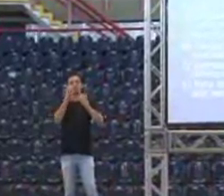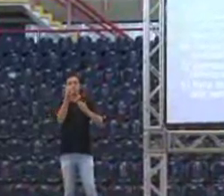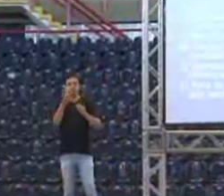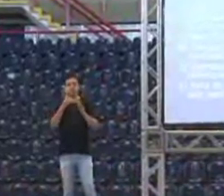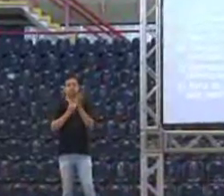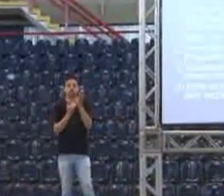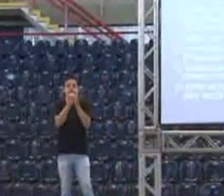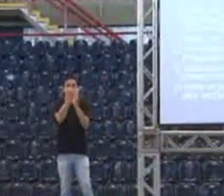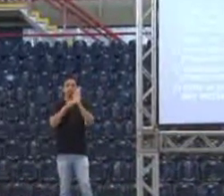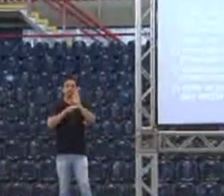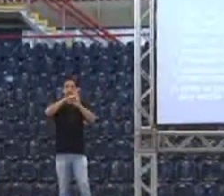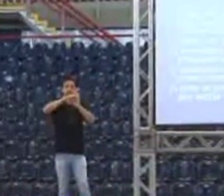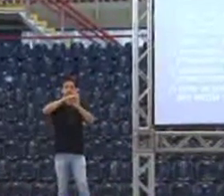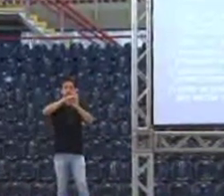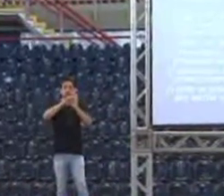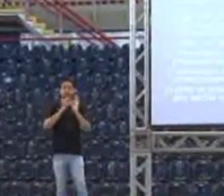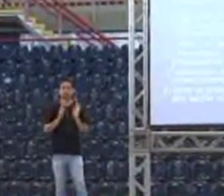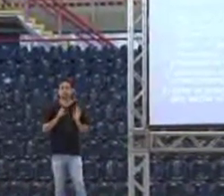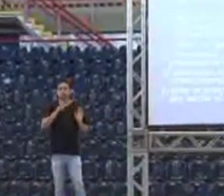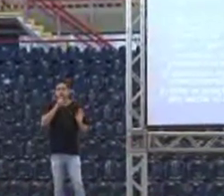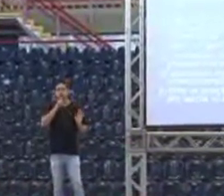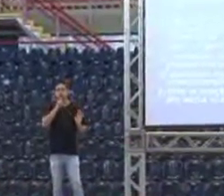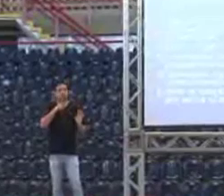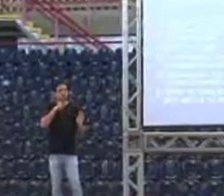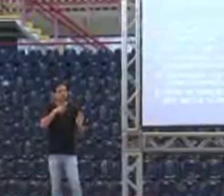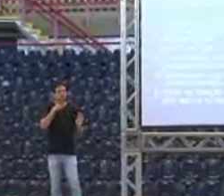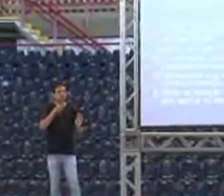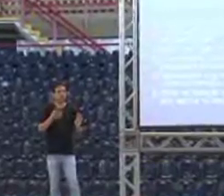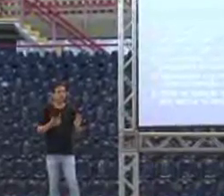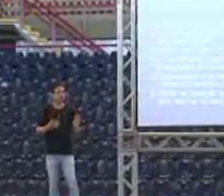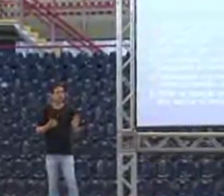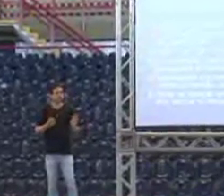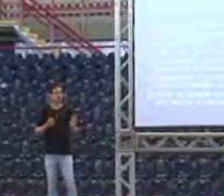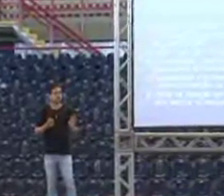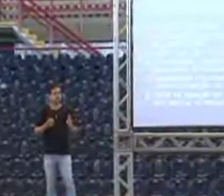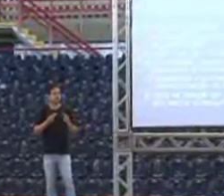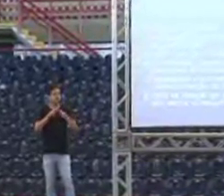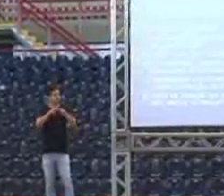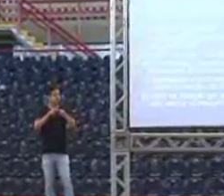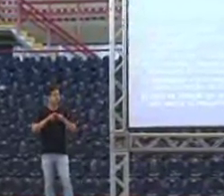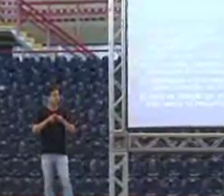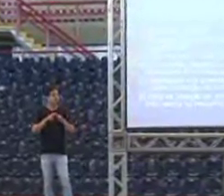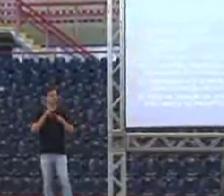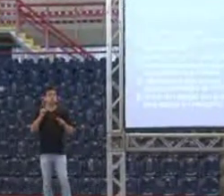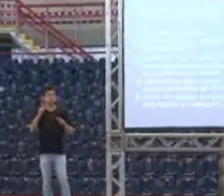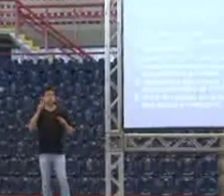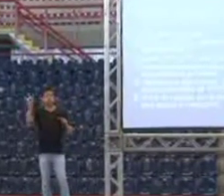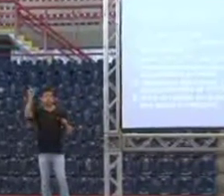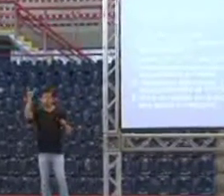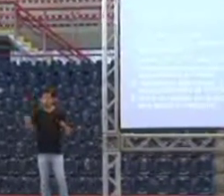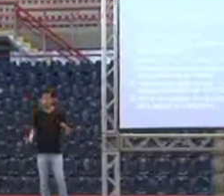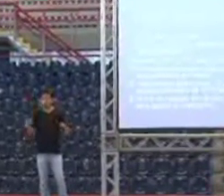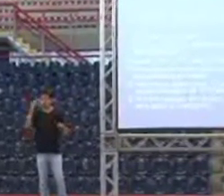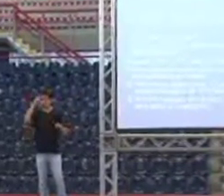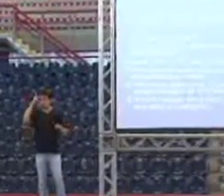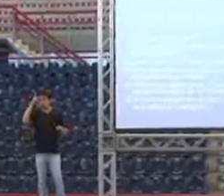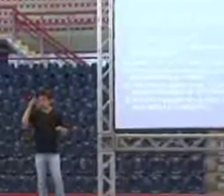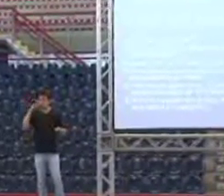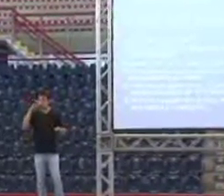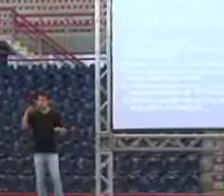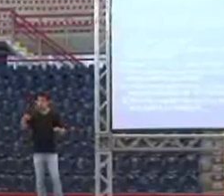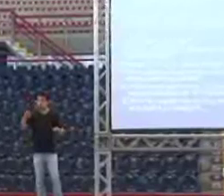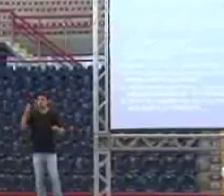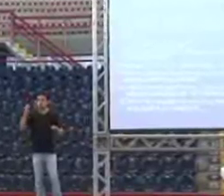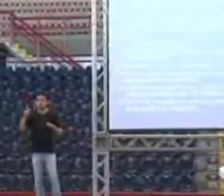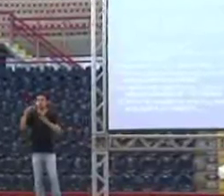linhas? De maneira decente? Claro que não. Então, se o seu concorrente disser que